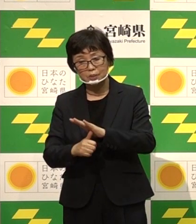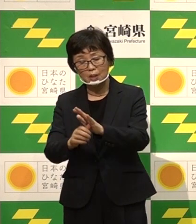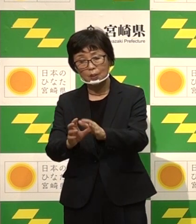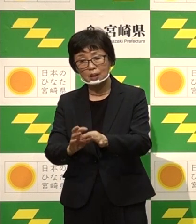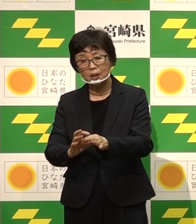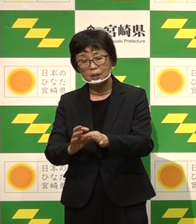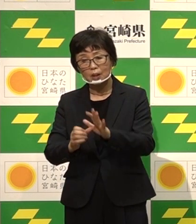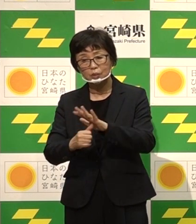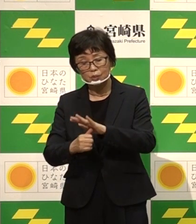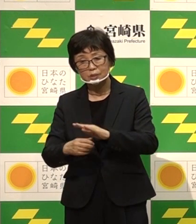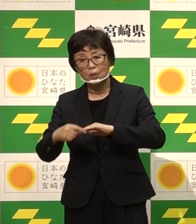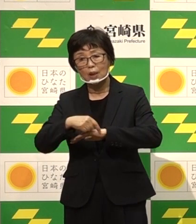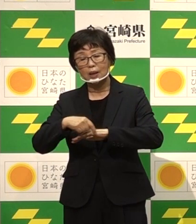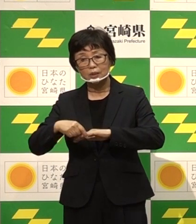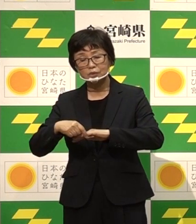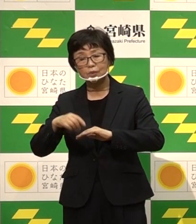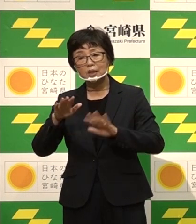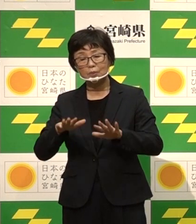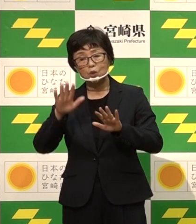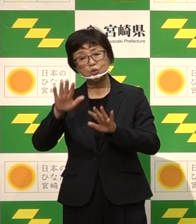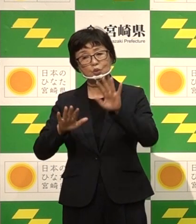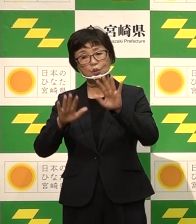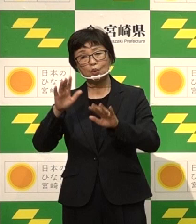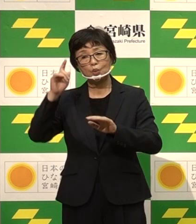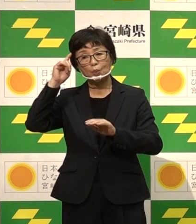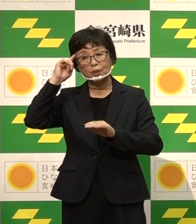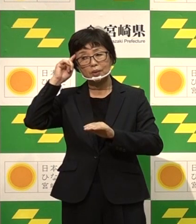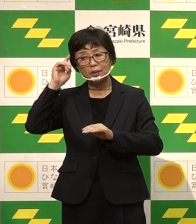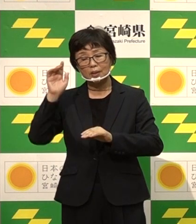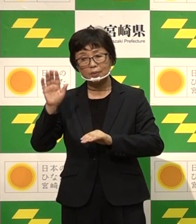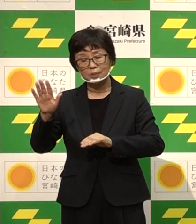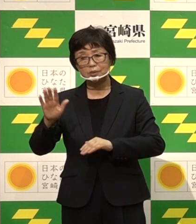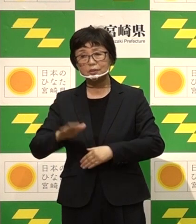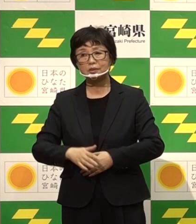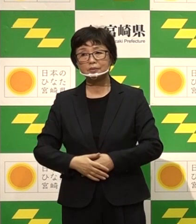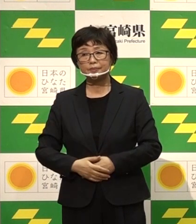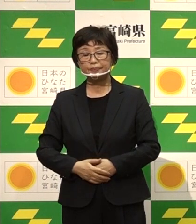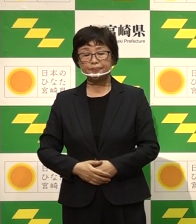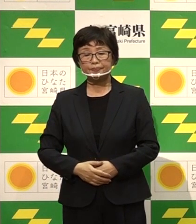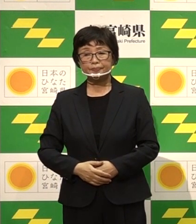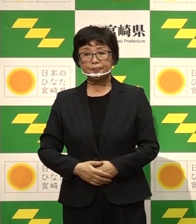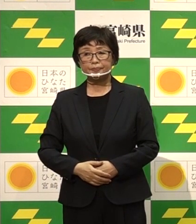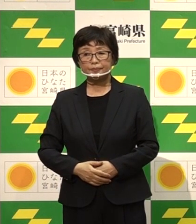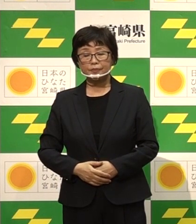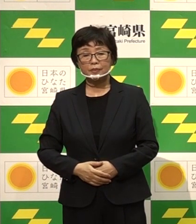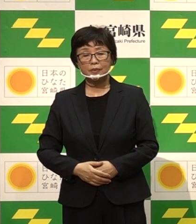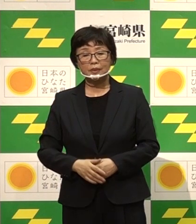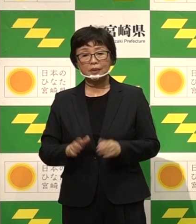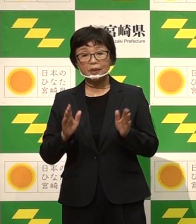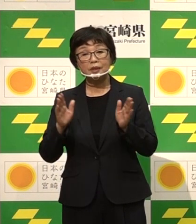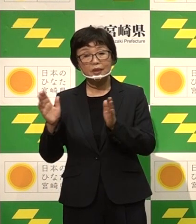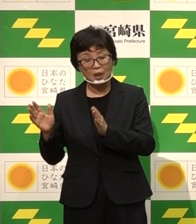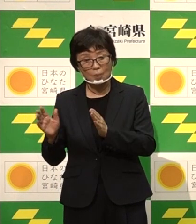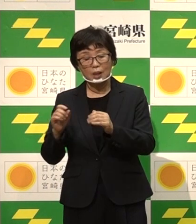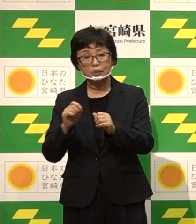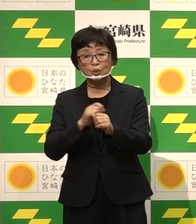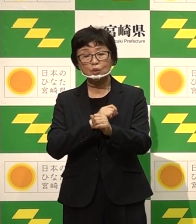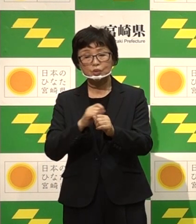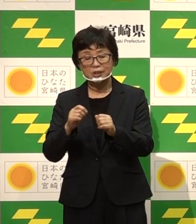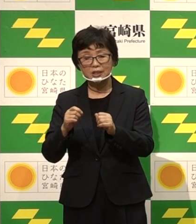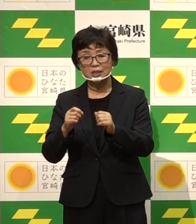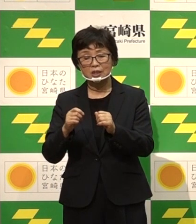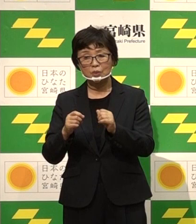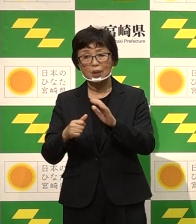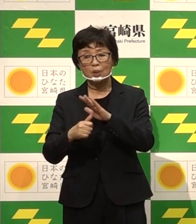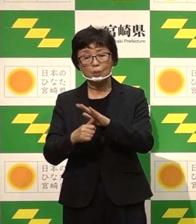べきのが今の状況であろうかと考えています。 確認ですが、まあ、特段の規制を行わないとかということは、つまり強